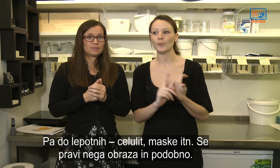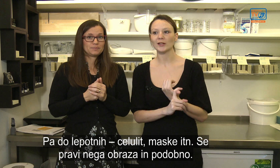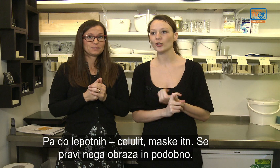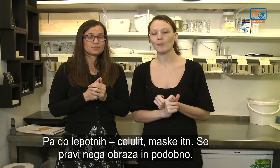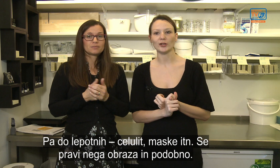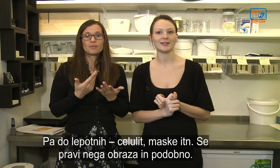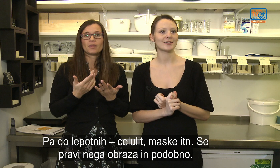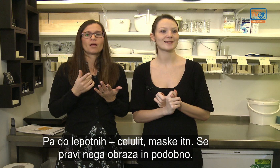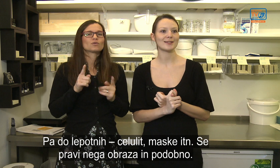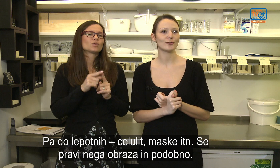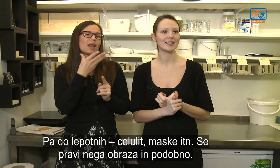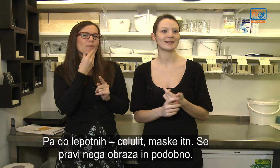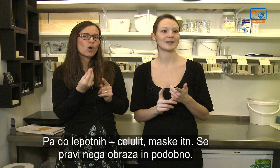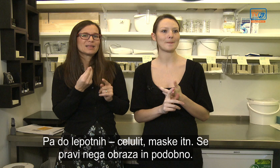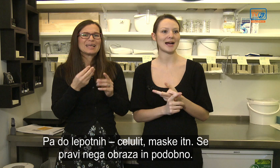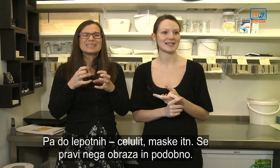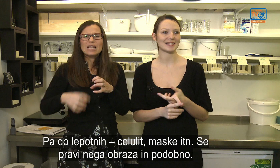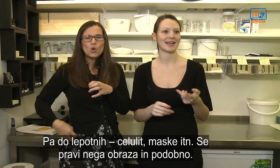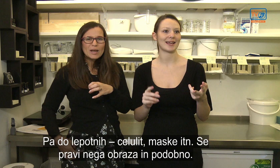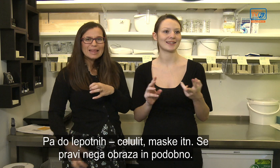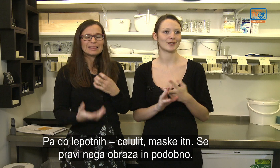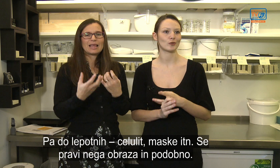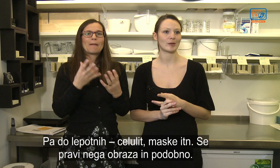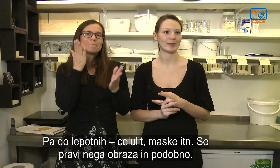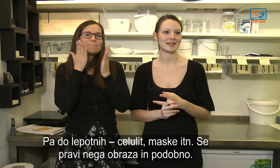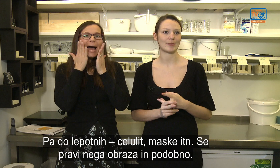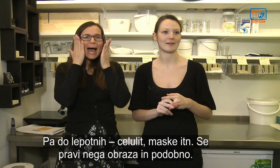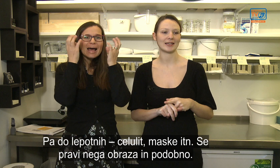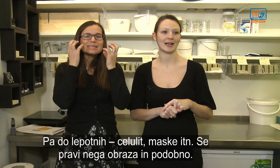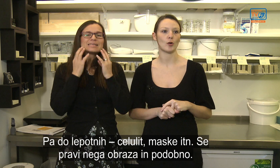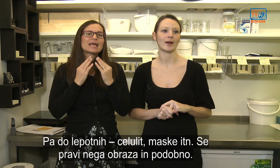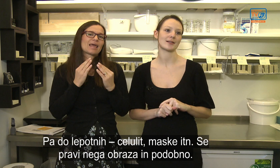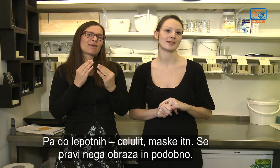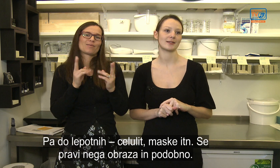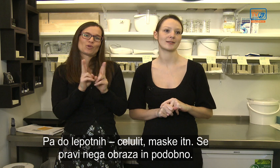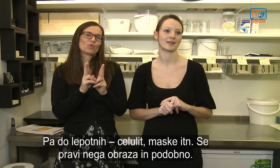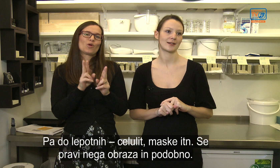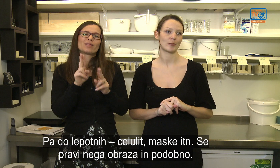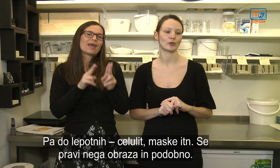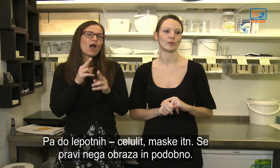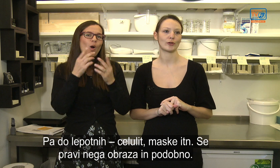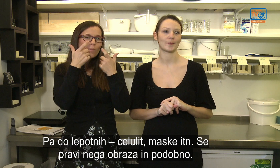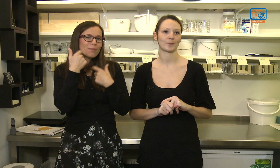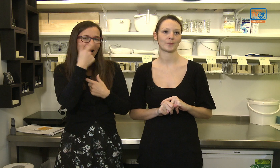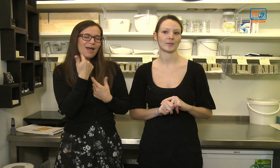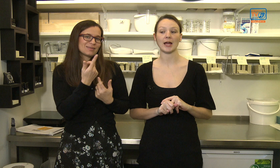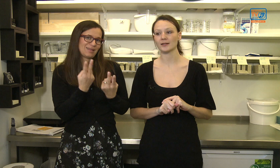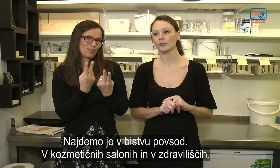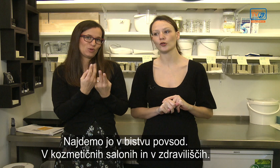Pa do lepotnih, celulit, maske in tako naprej, se pravi nega obraza in podobno. Najdemo jo v